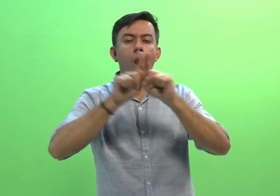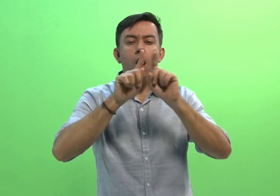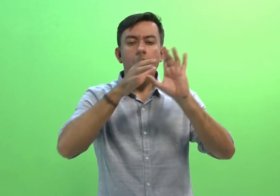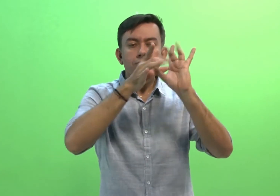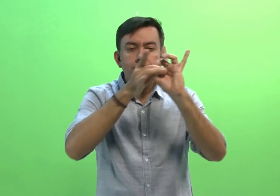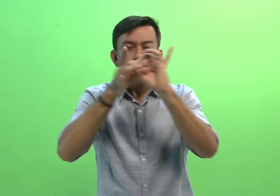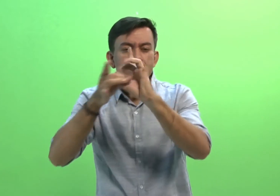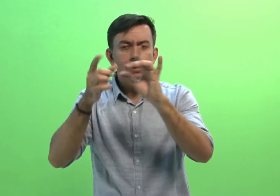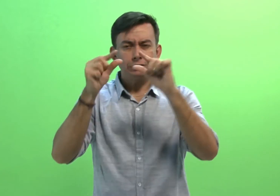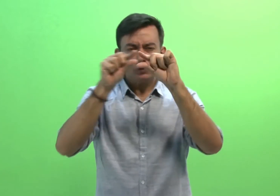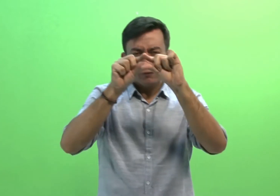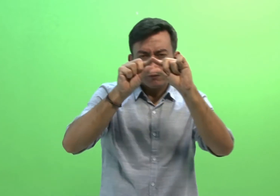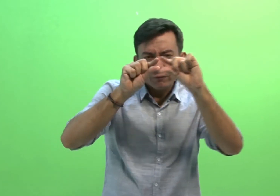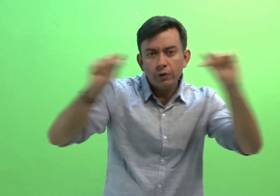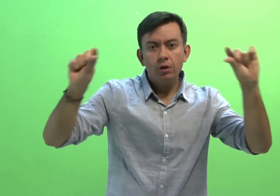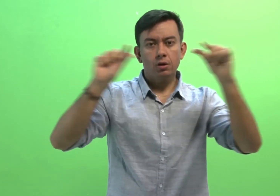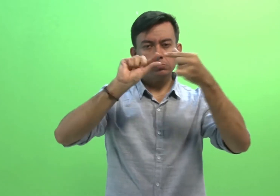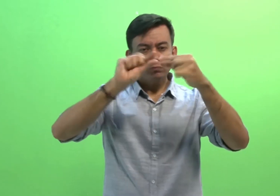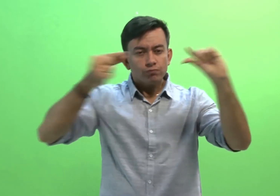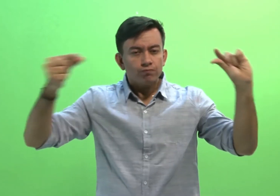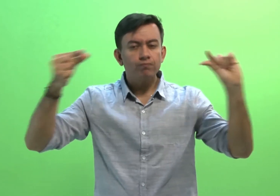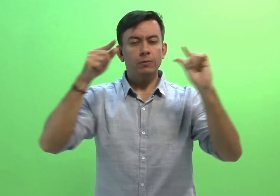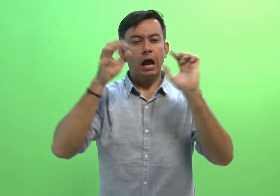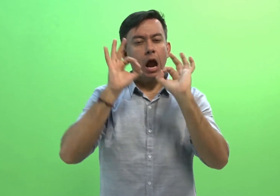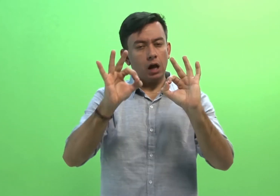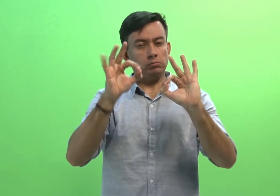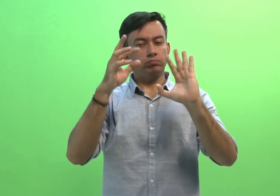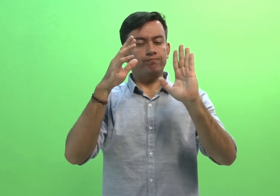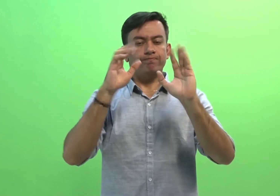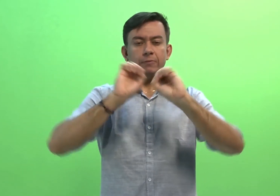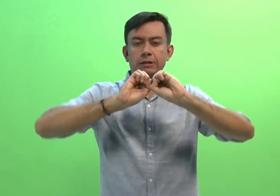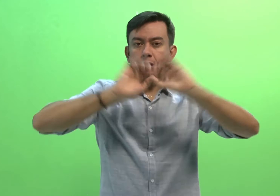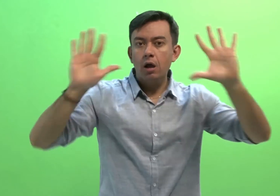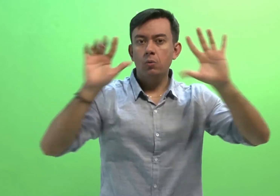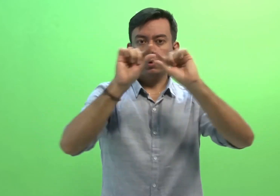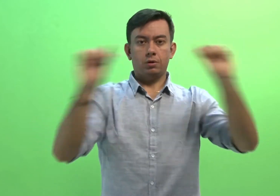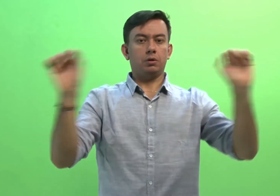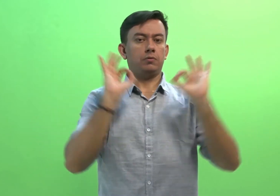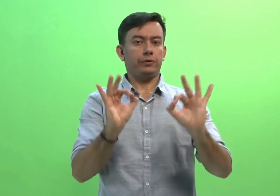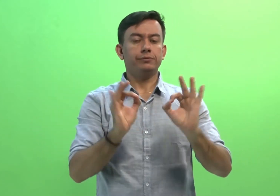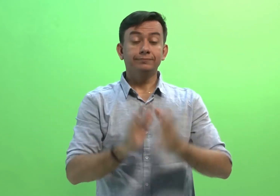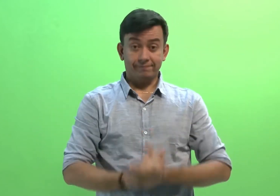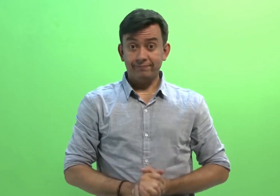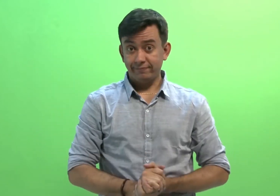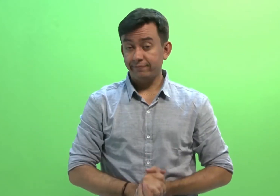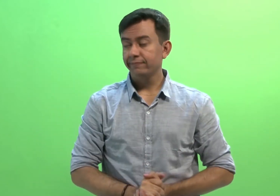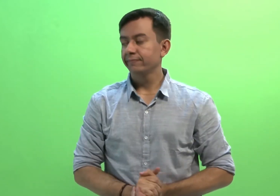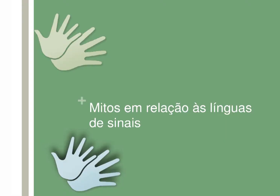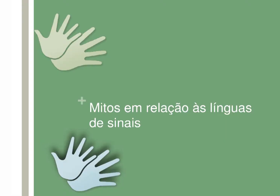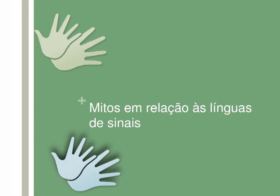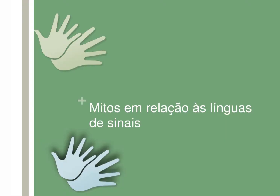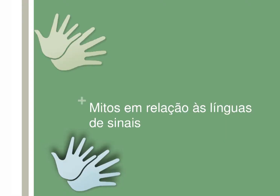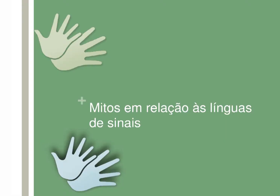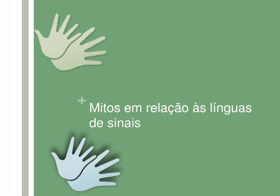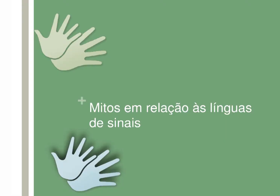mostra isso, a importância da coesão e coerência durante a estrutura das frases.